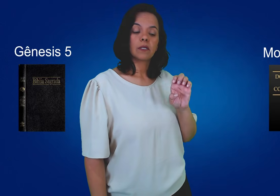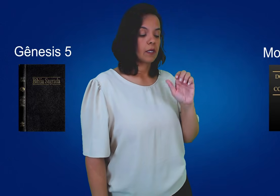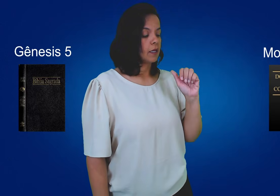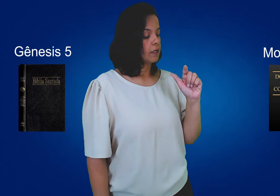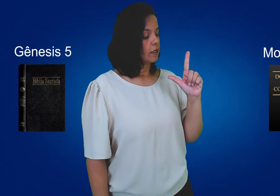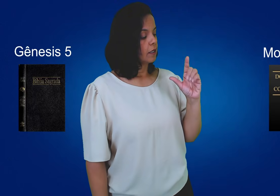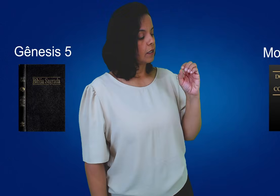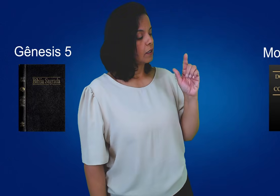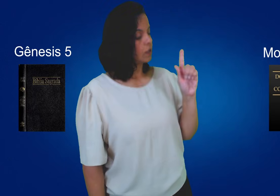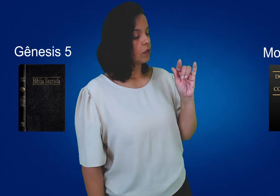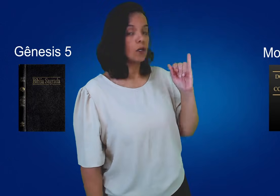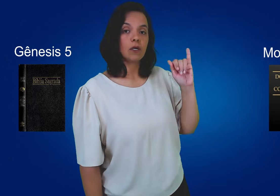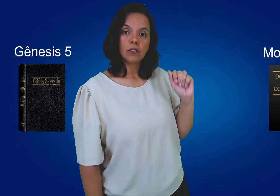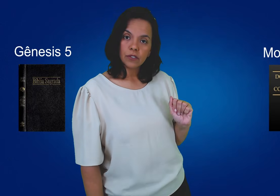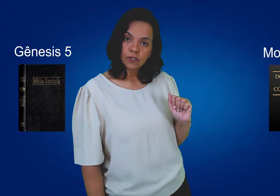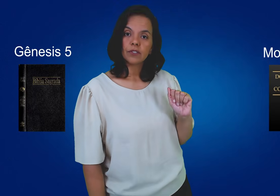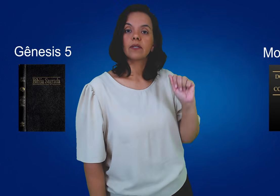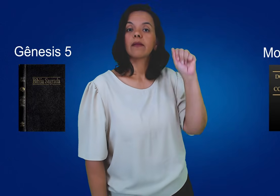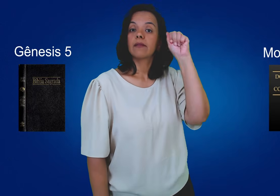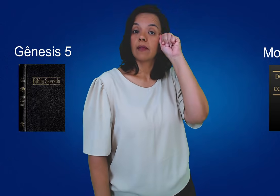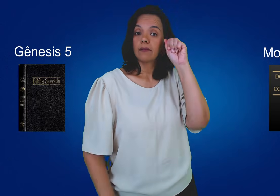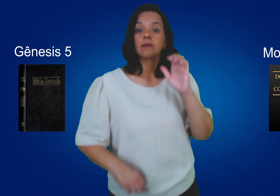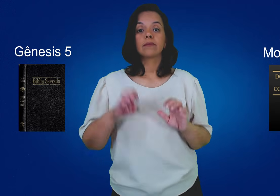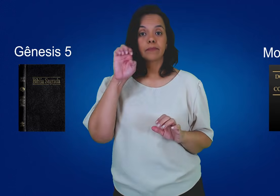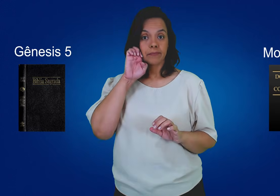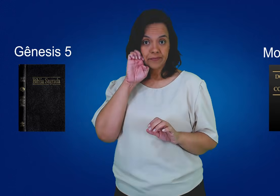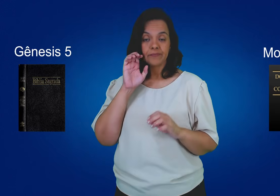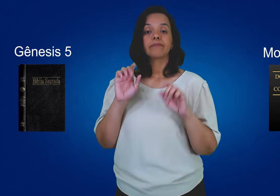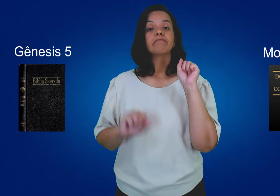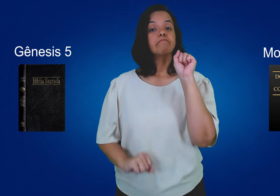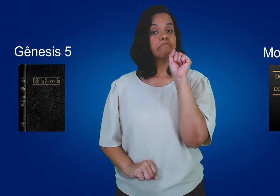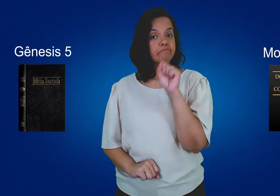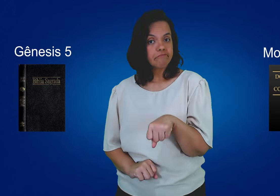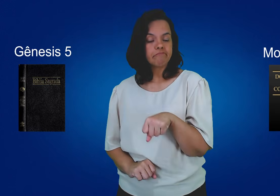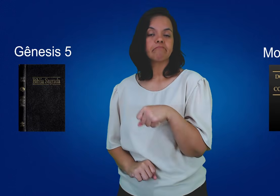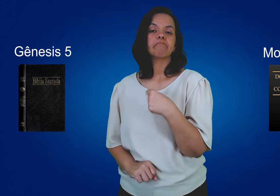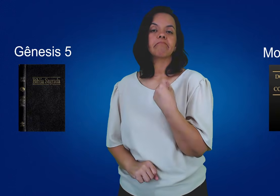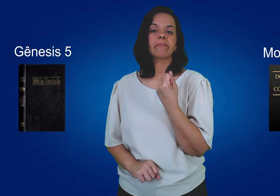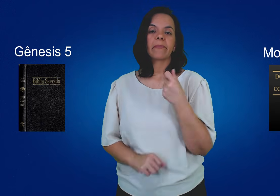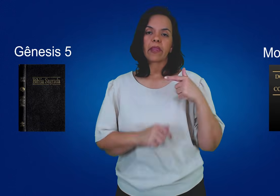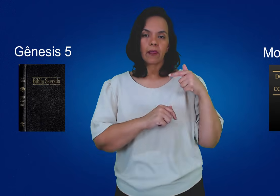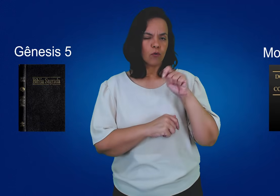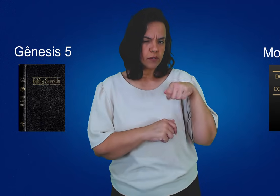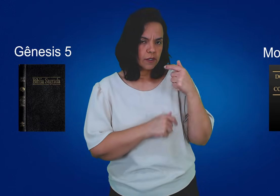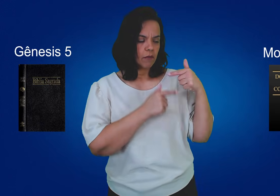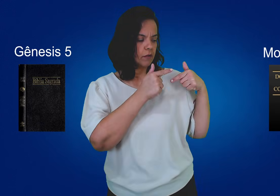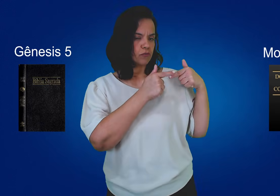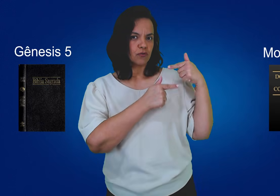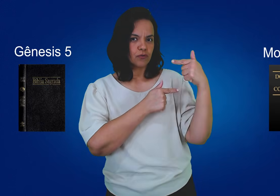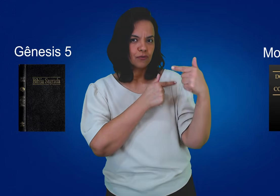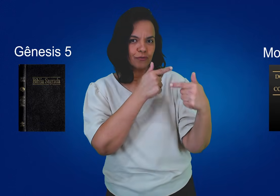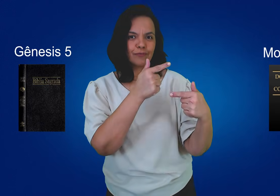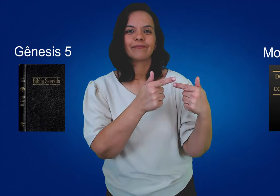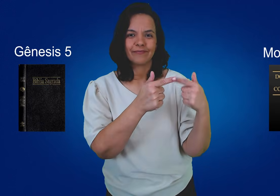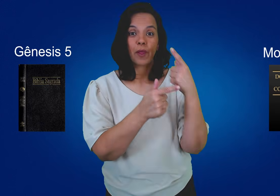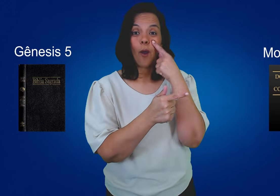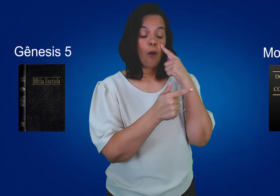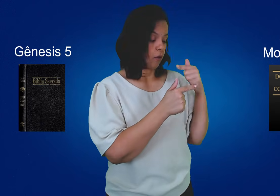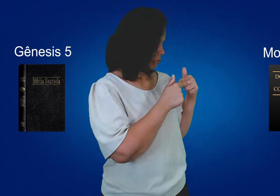sobre genealogia. A genealogia de Adão. Esse é o sinal, né? Veja